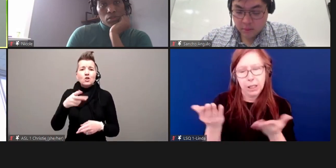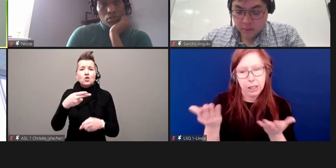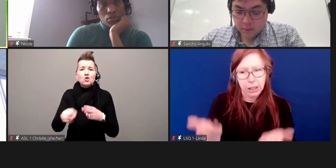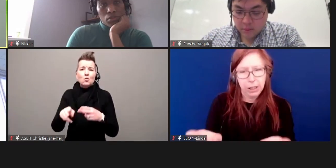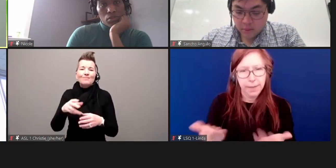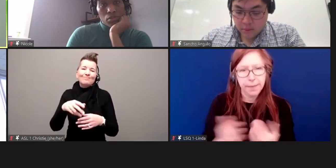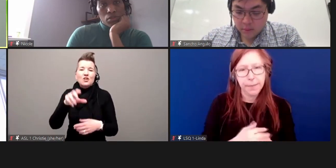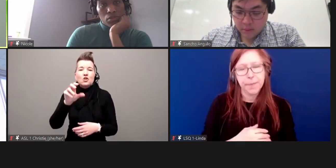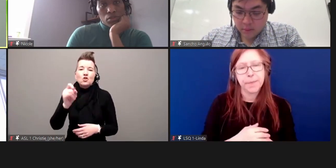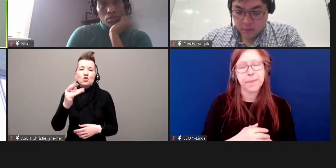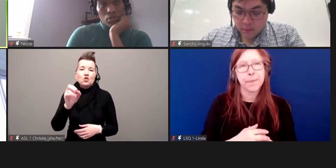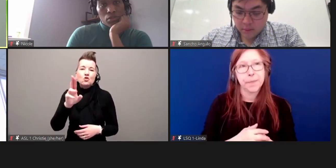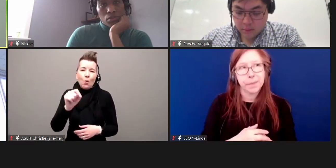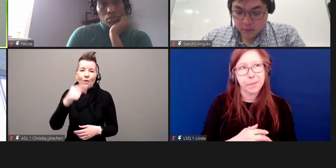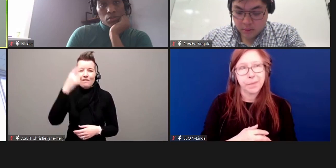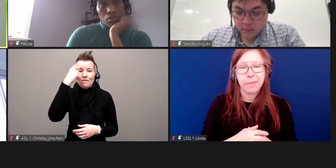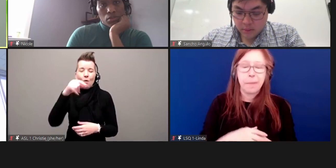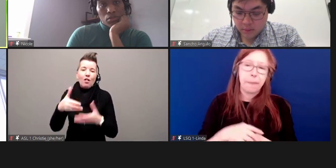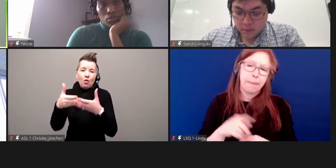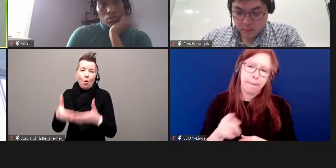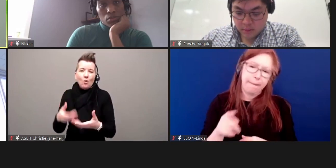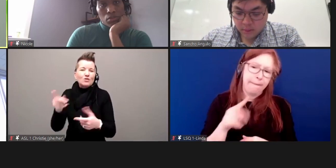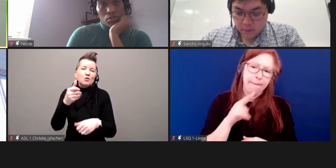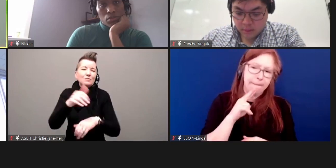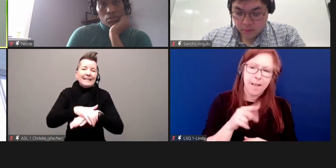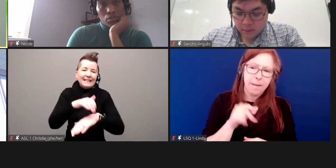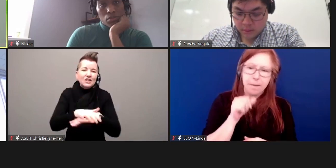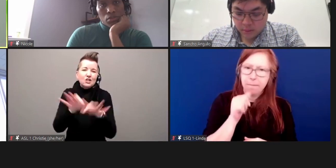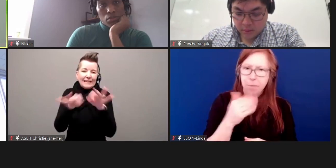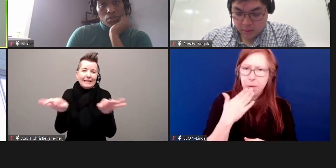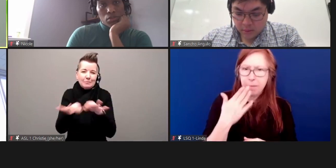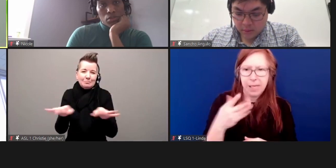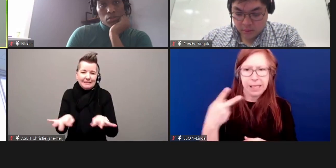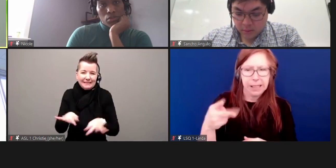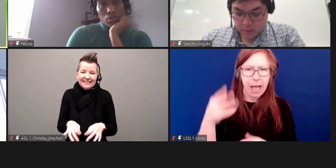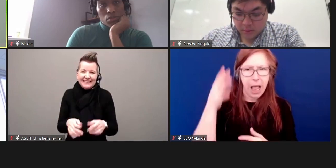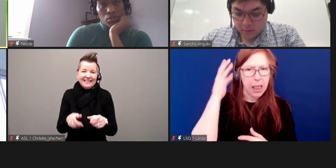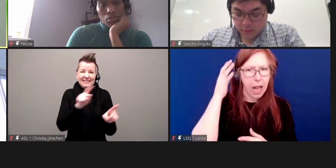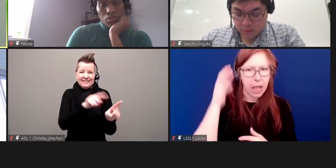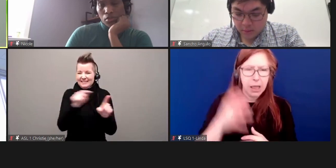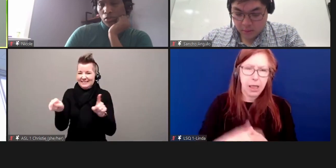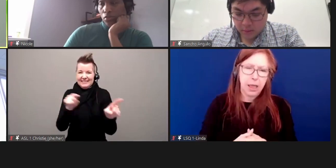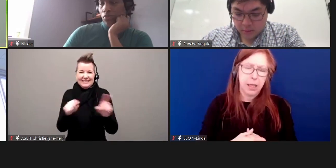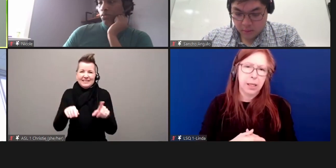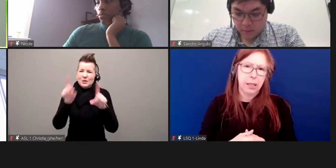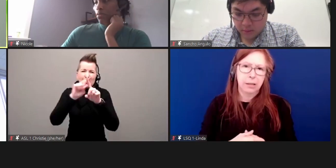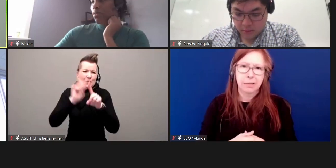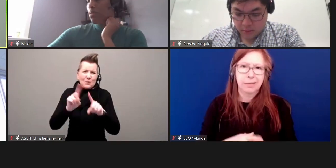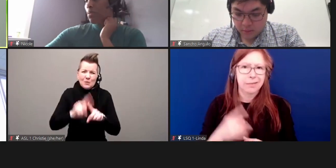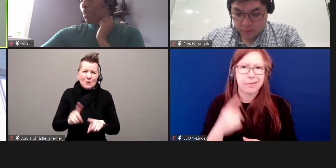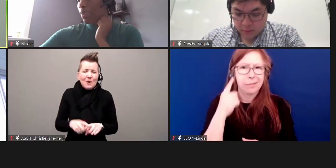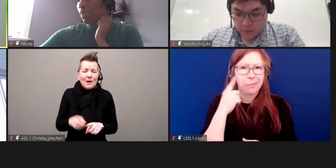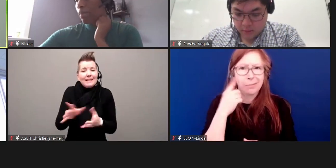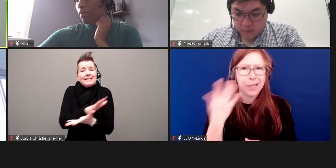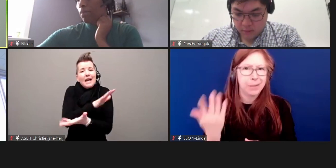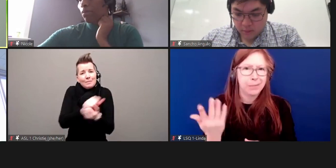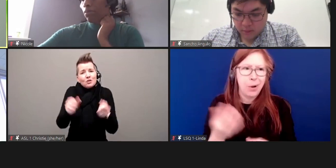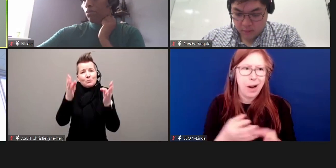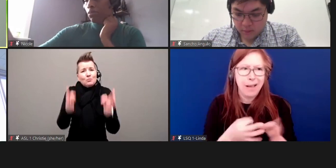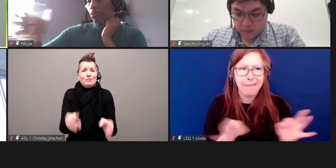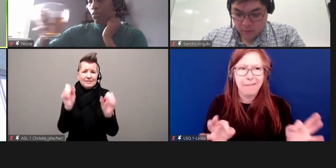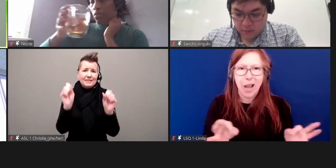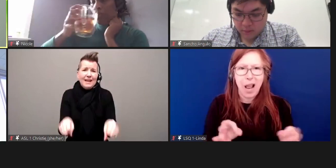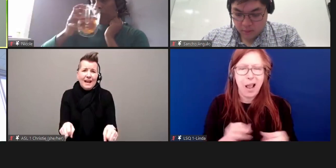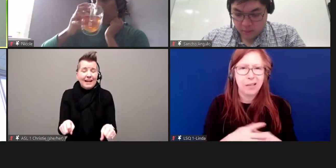Ou oui, elle ne va vraiment pas bien dans sa tête. On ne pense pas à ces phrases.